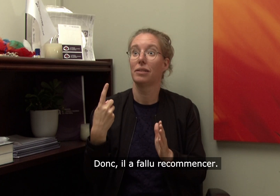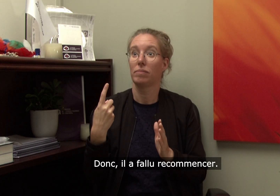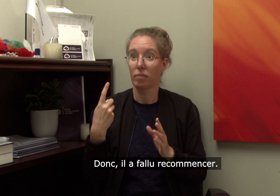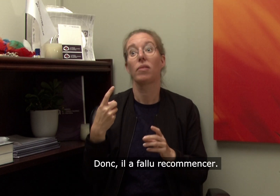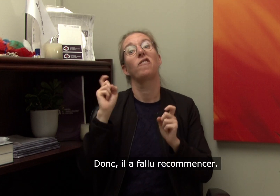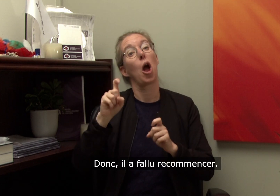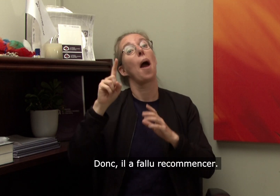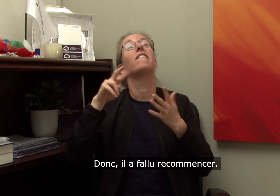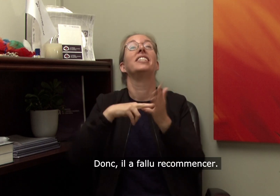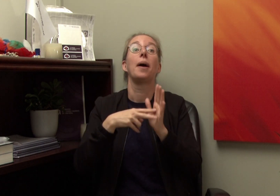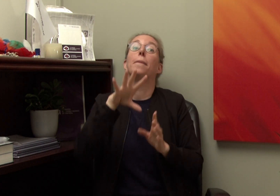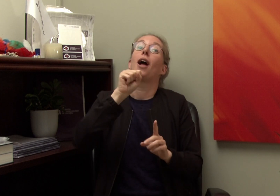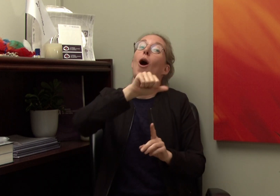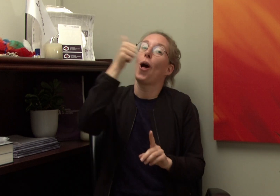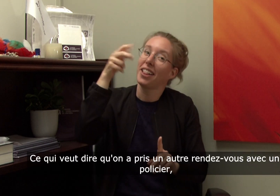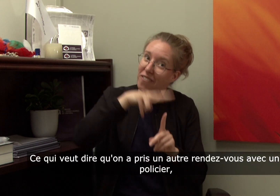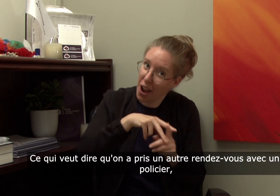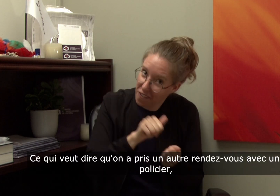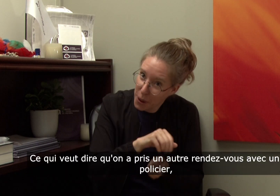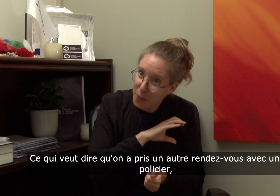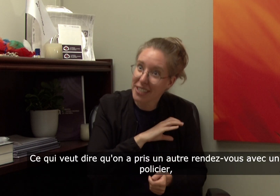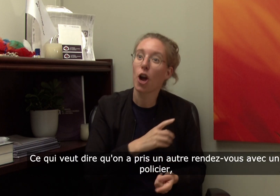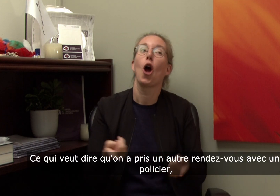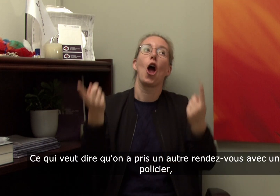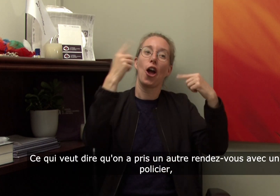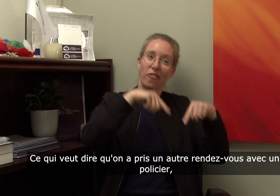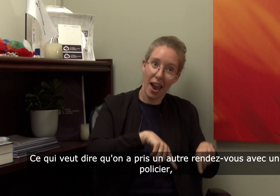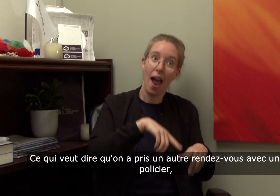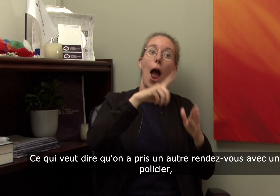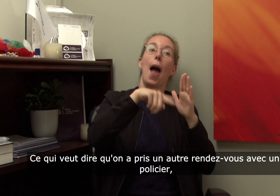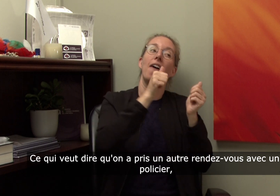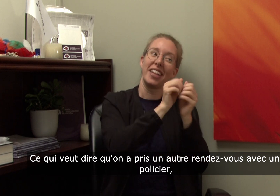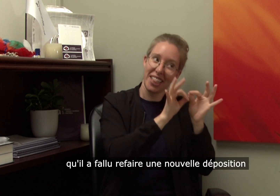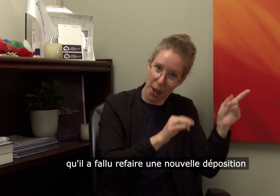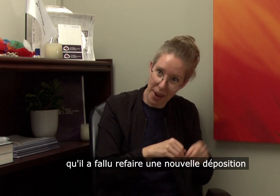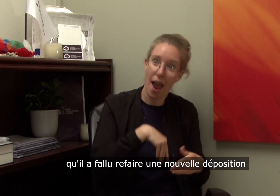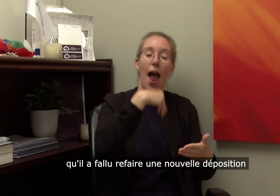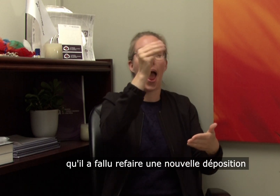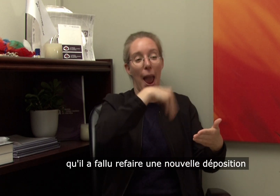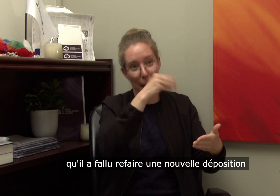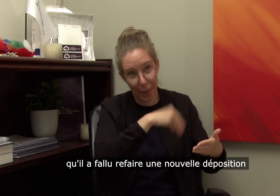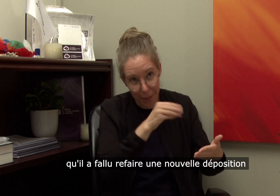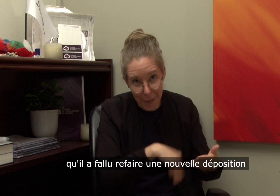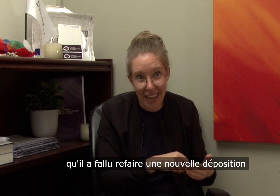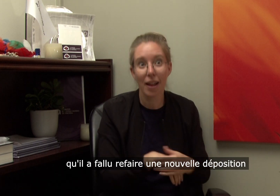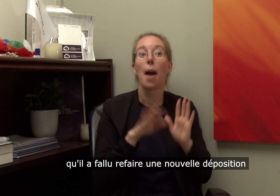fallu recommencer. Ce qui veut dire qu'on a pris un autre rendez-vous avec un policier, qu'il a refallu faire une